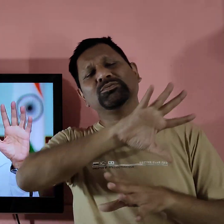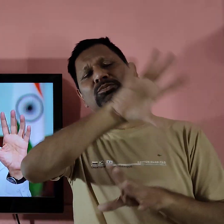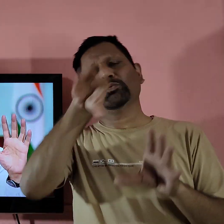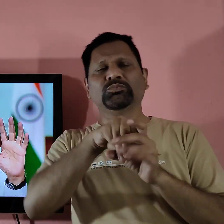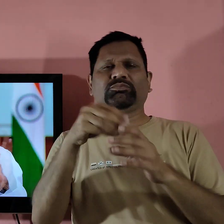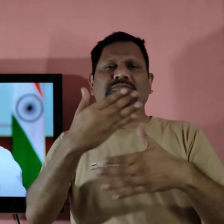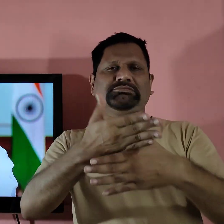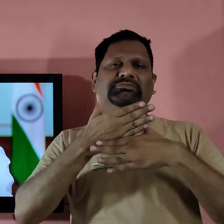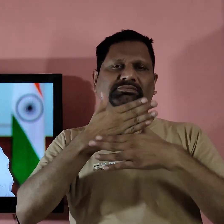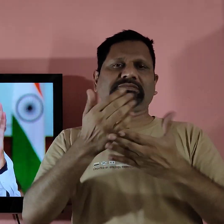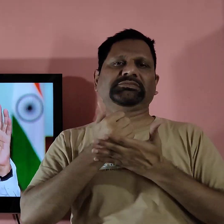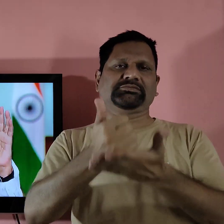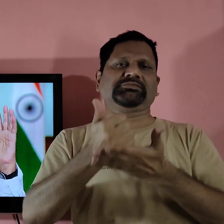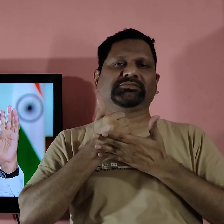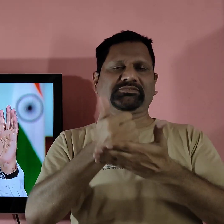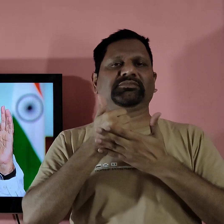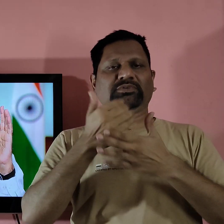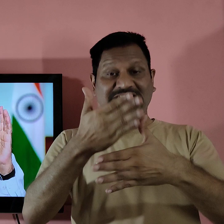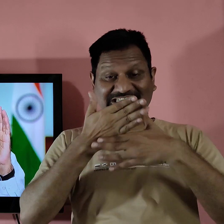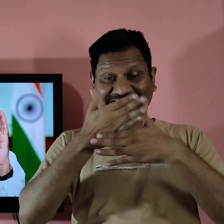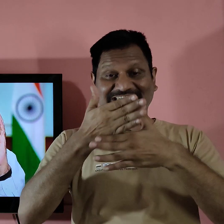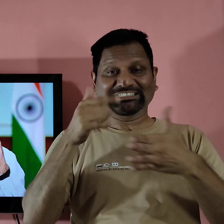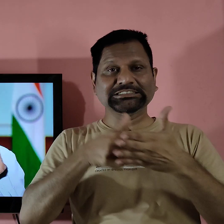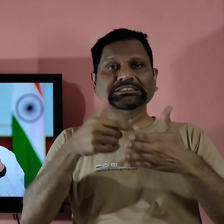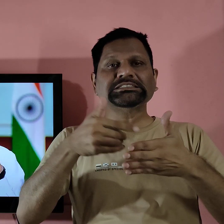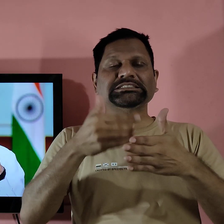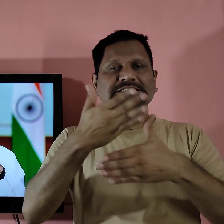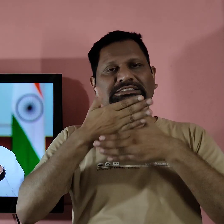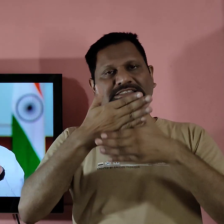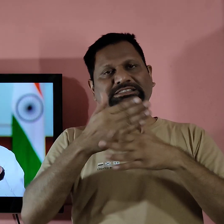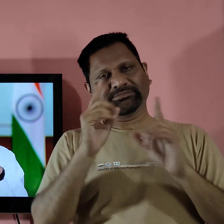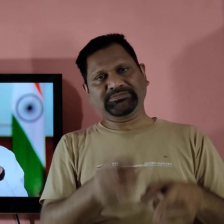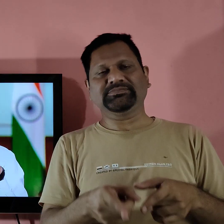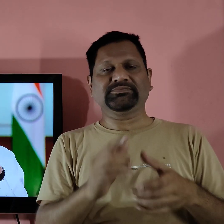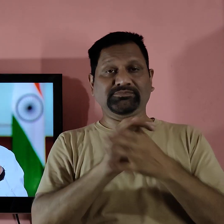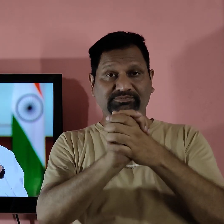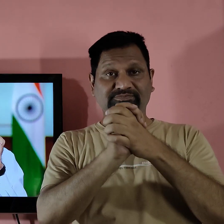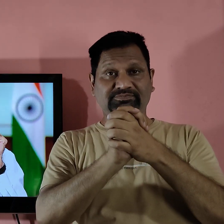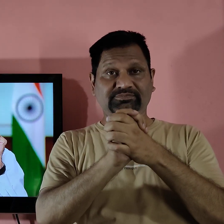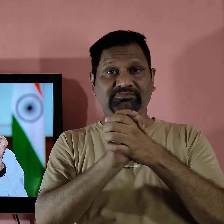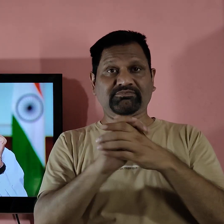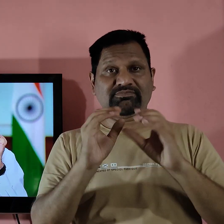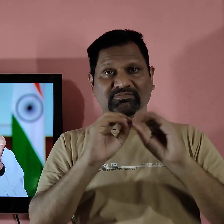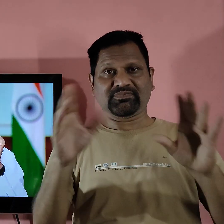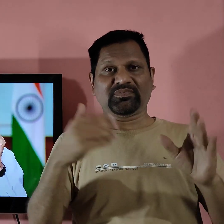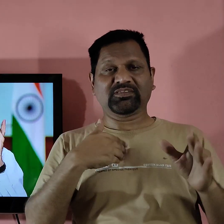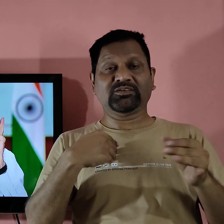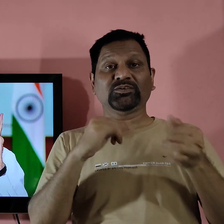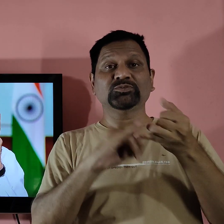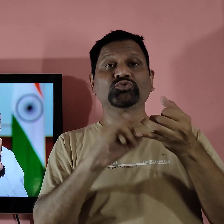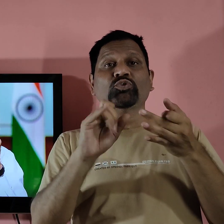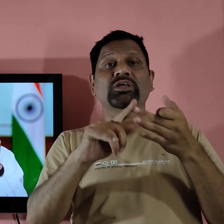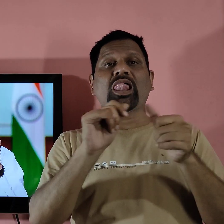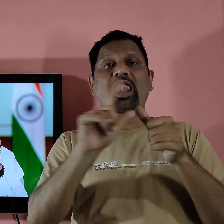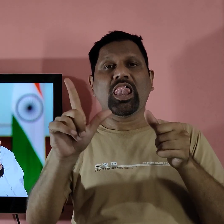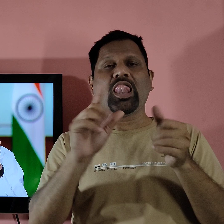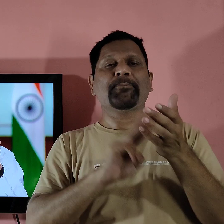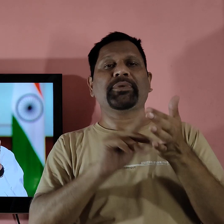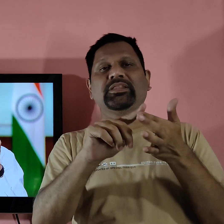की मदद लेनी चाहिए, हर किसी को जोड़ना चाहिए। साथियों, मैं सोशल मीडिया पर देख रहा था,